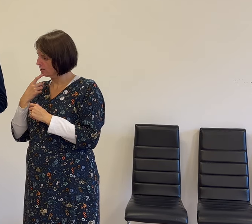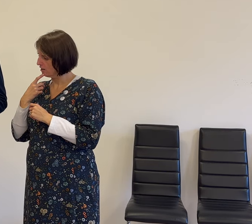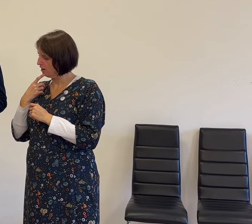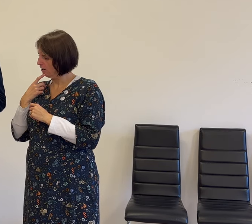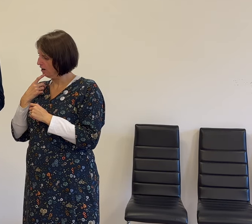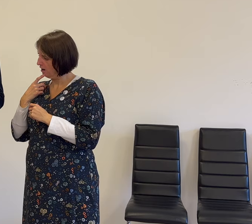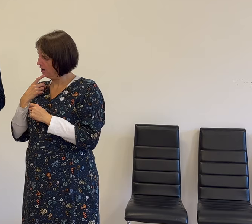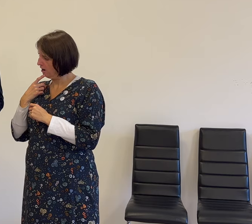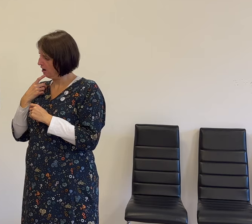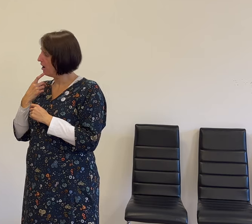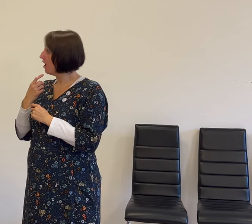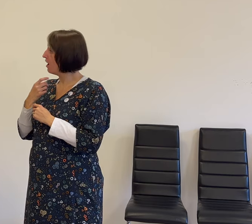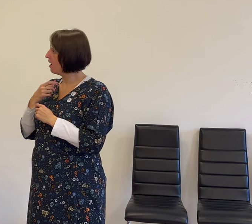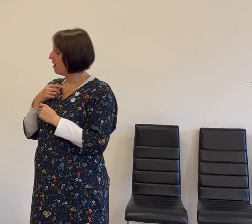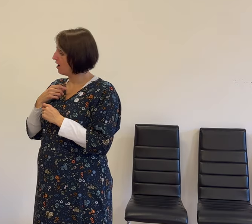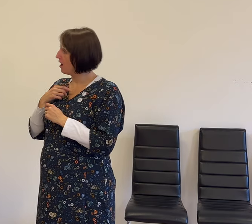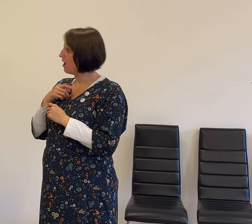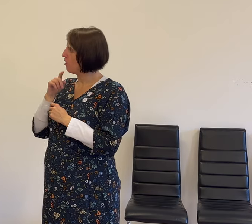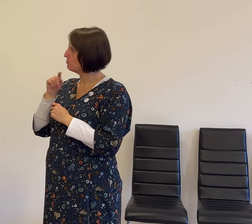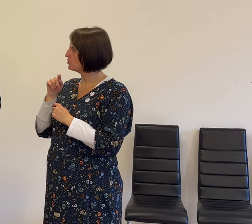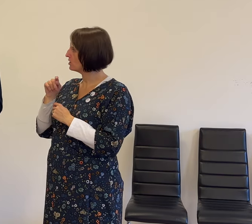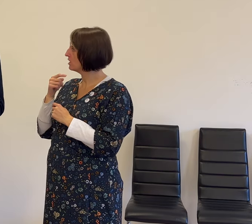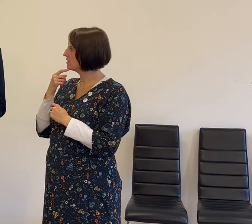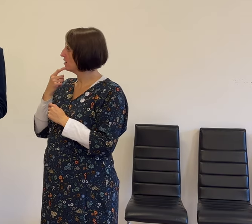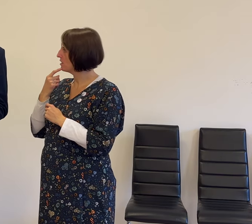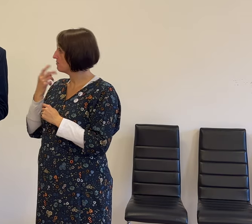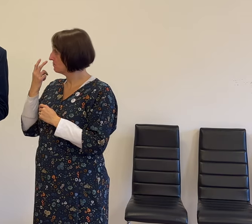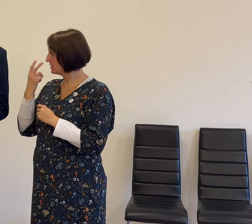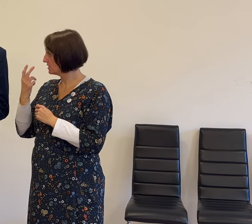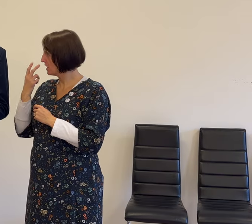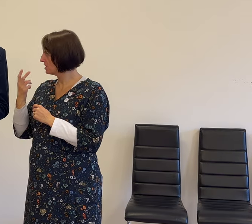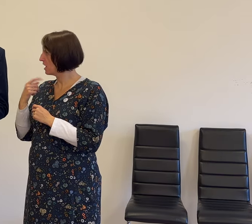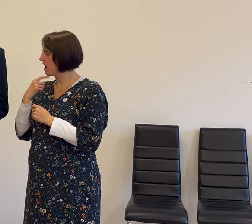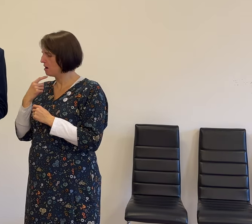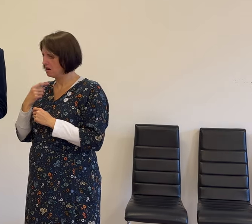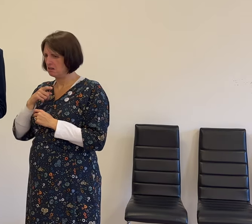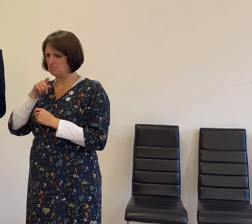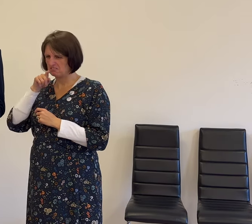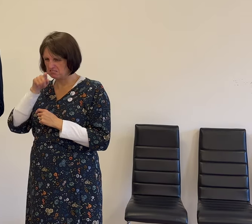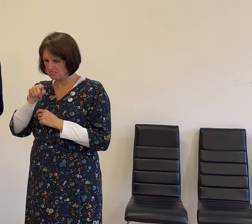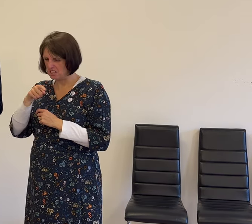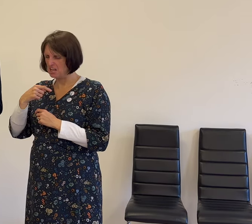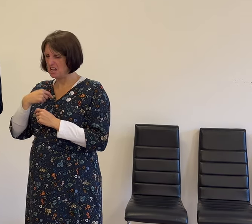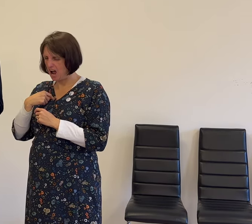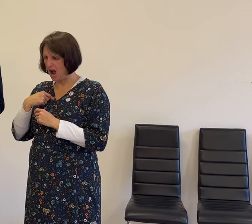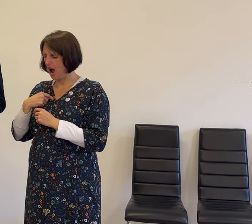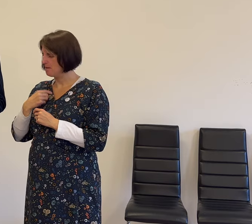vzhledu. K tomu se ještě vrátím. Pelištejec na Davida pokřikoval: co pak jsem pes,